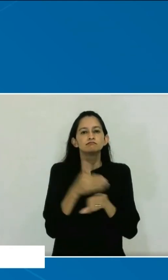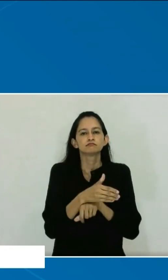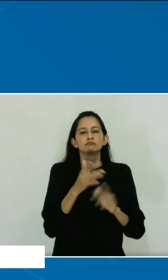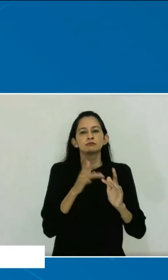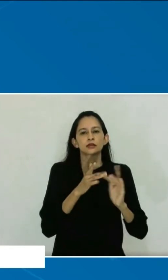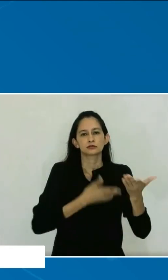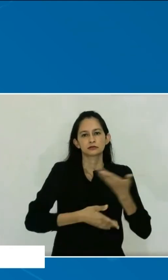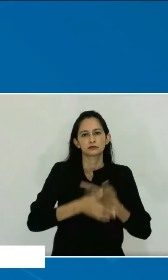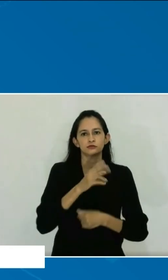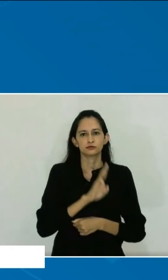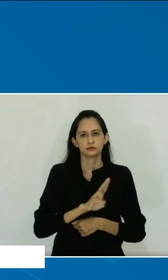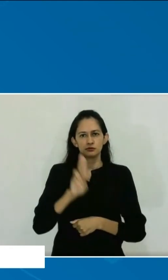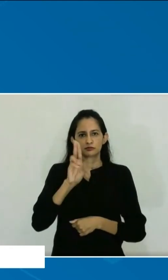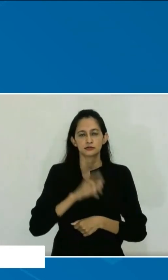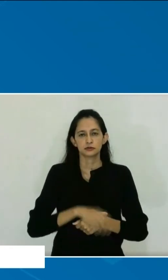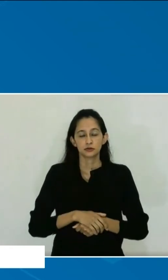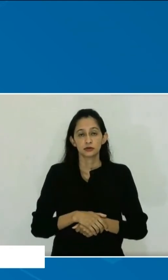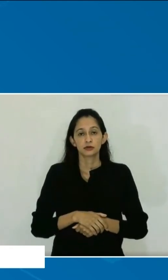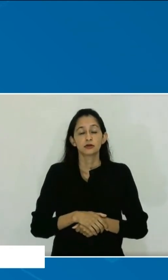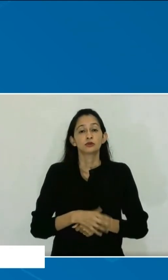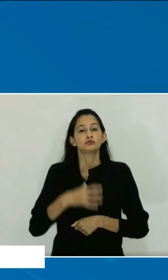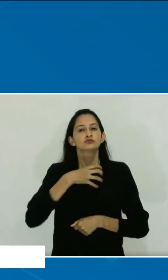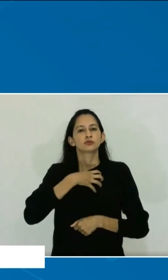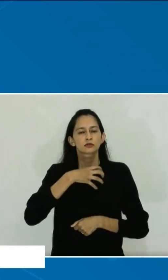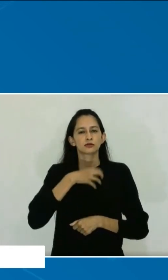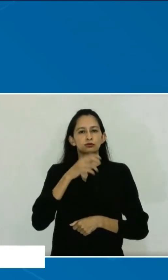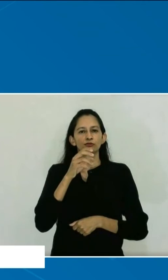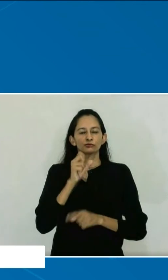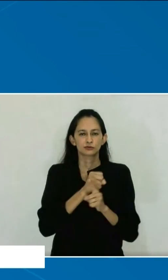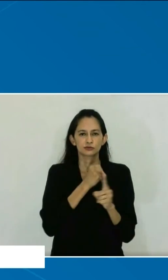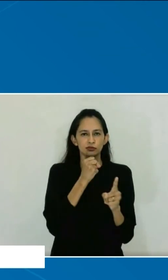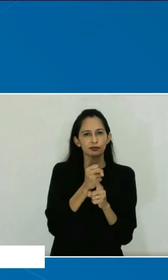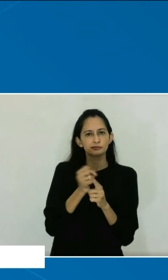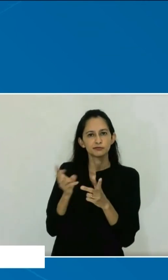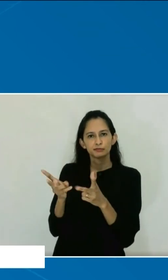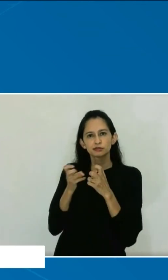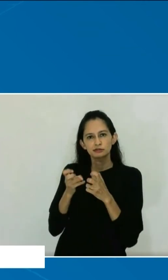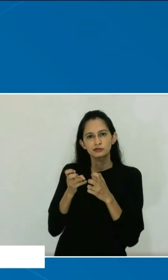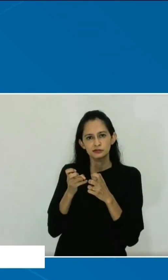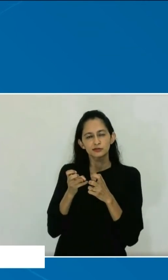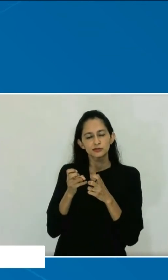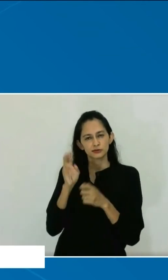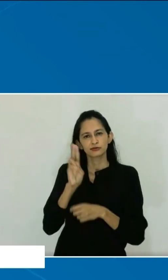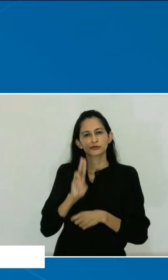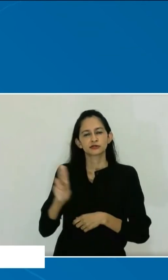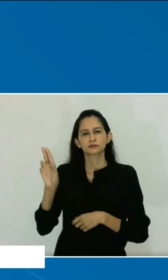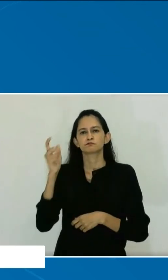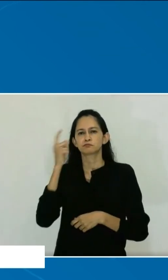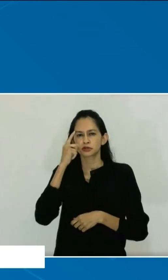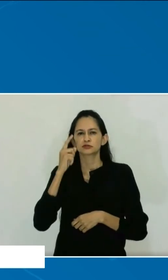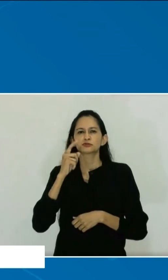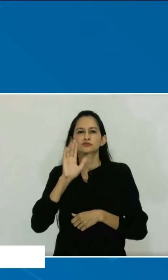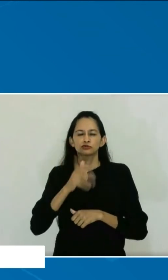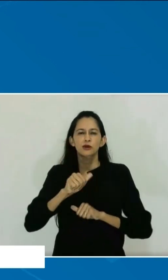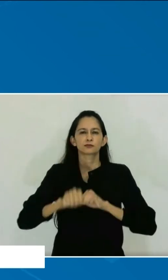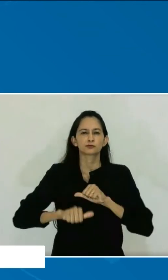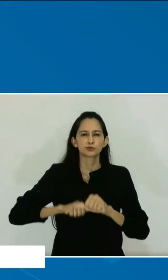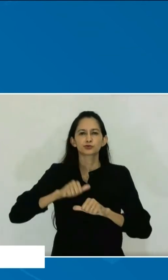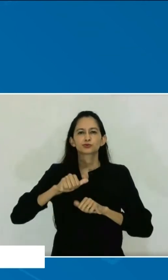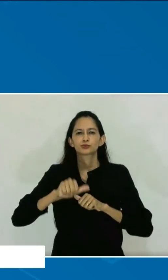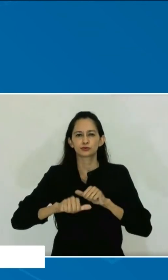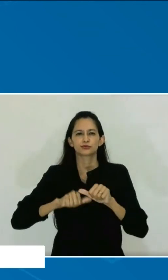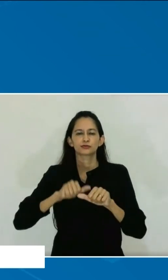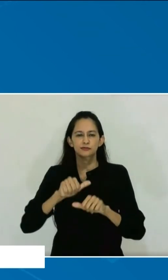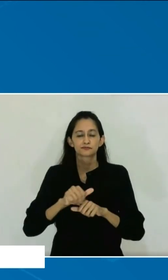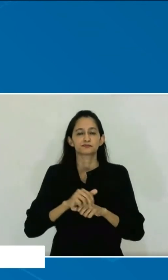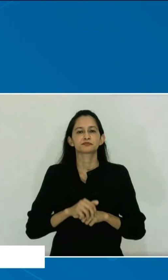Realmente, a visão, numa forma geral, com a sociedade, eu acredito que mudou muito.